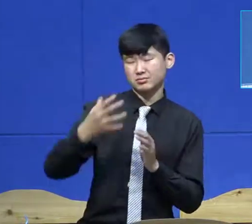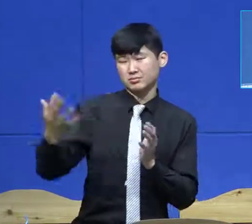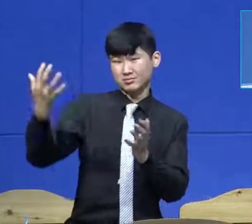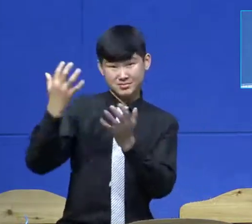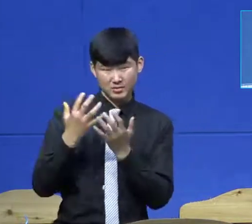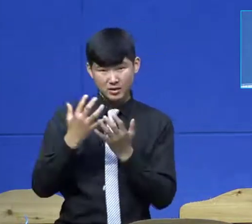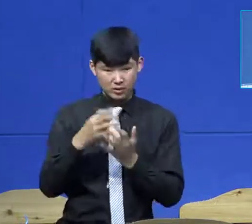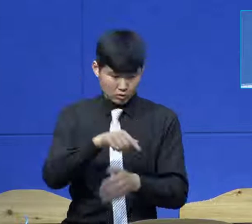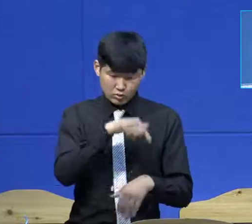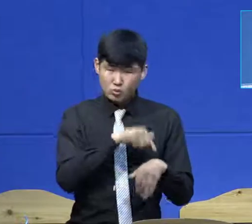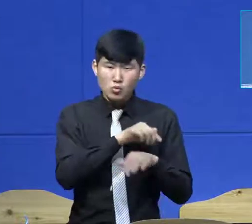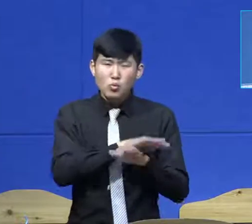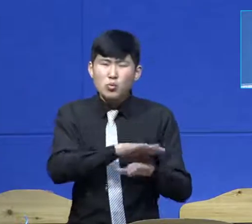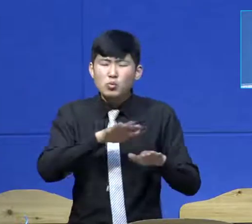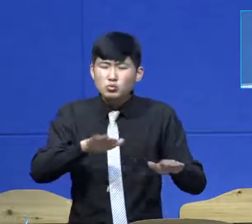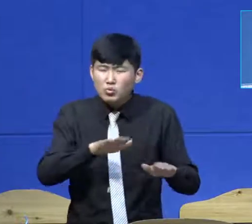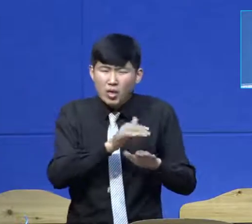тэр үед хүүхдүүд цэргүүд